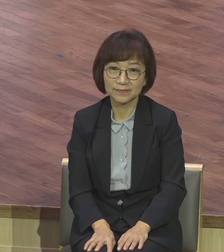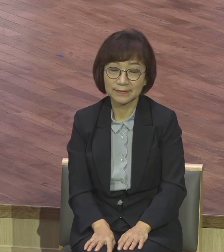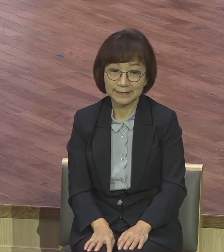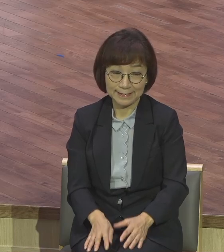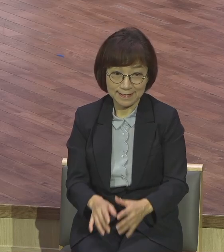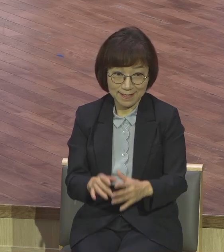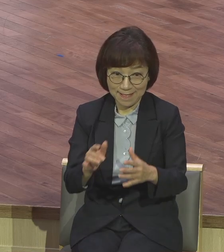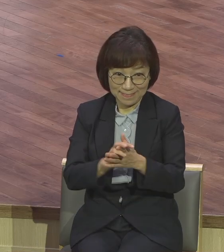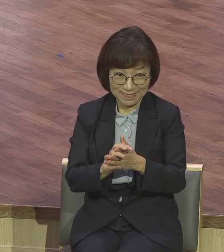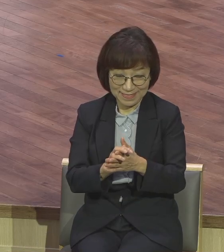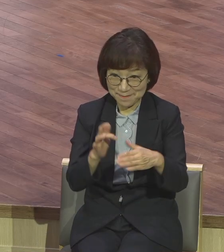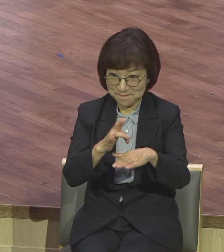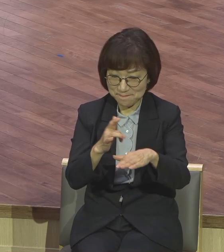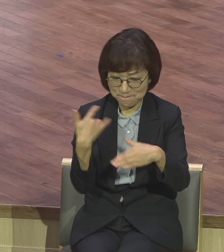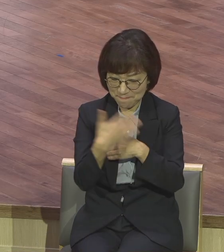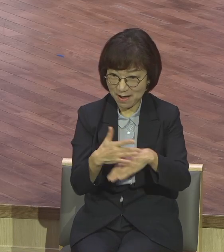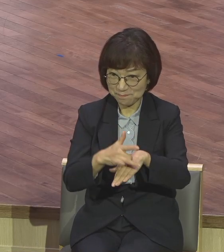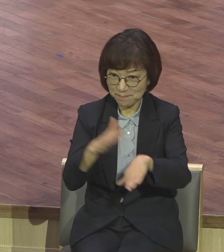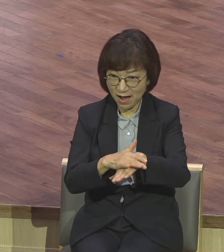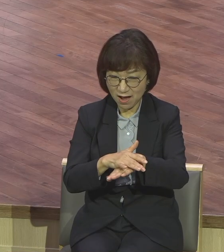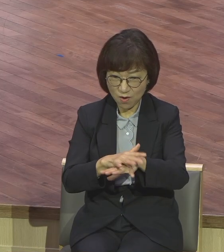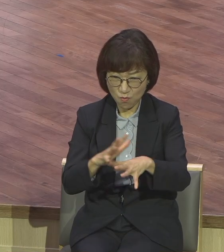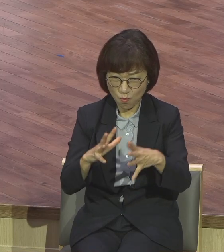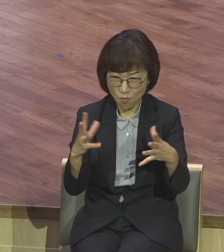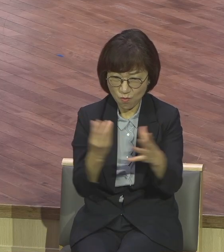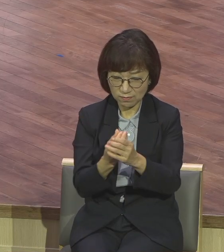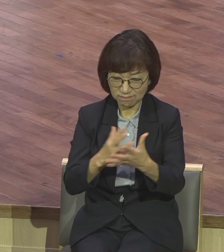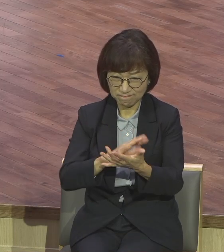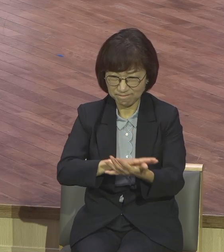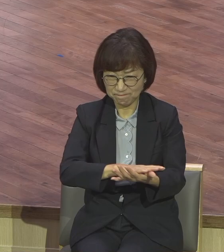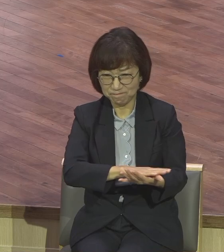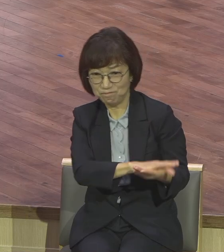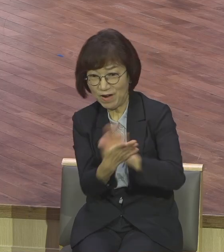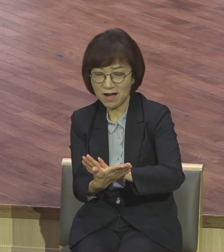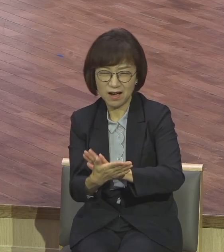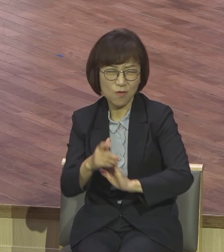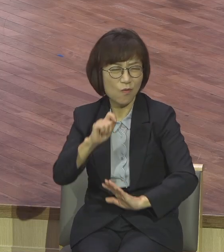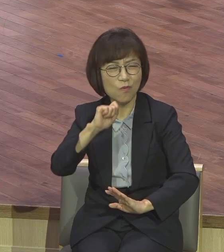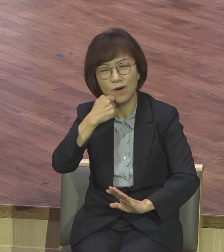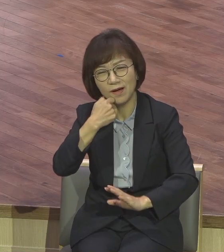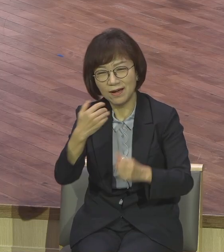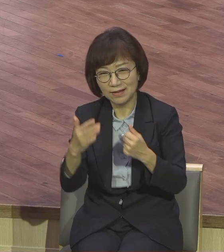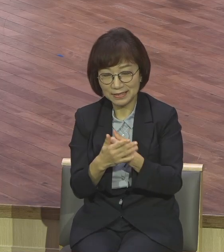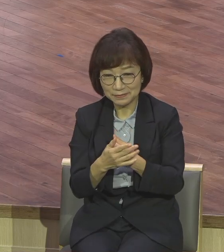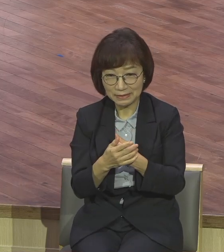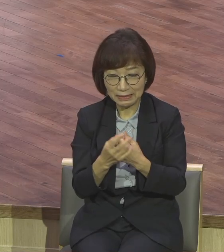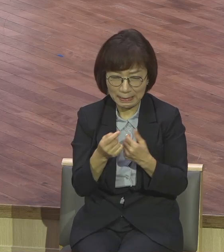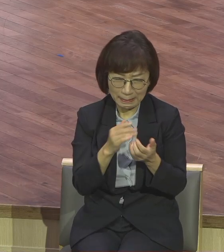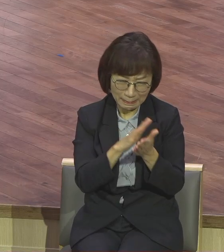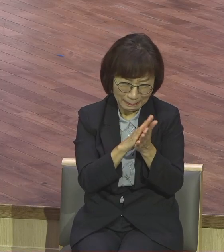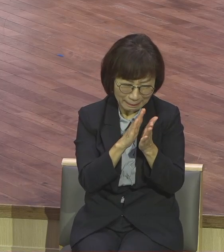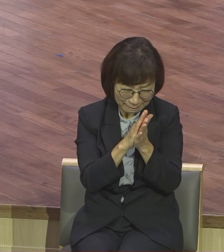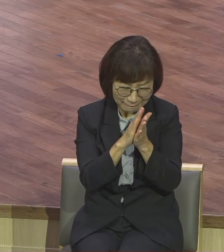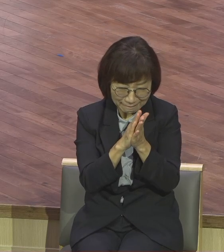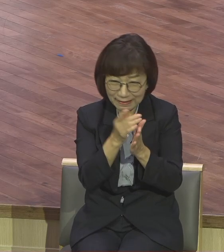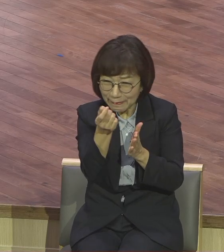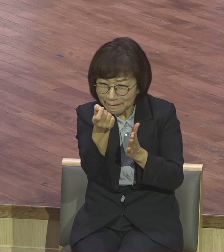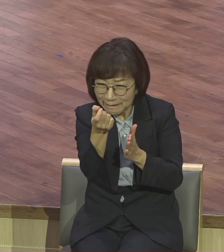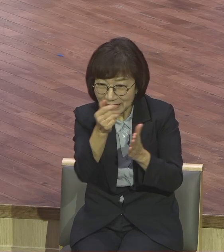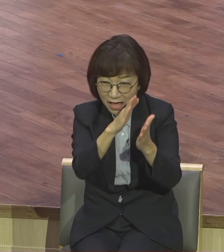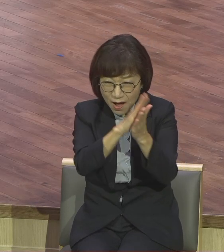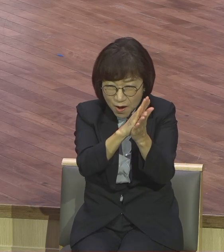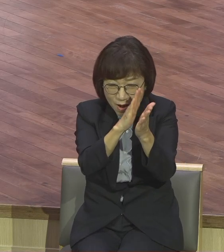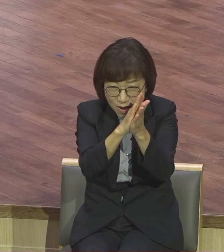한꺼번에 180도 바꿔지는 것이 아니기 때문에 지속적으로 계속 조금씩 개선해 나가야 된다.